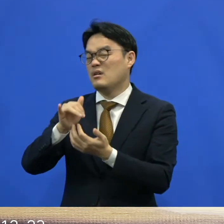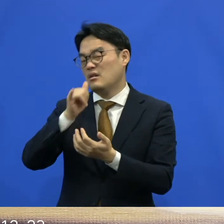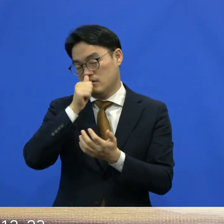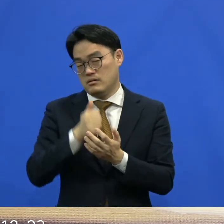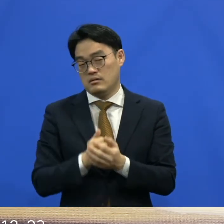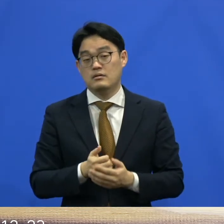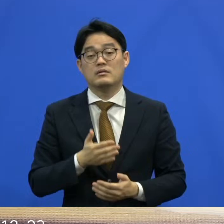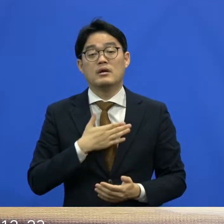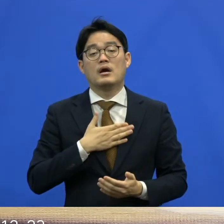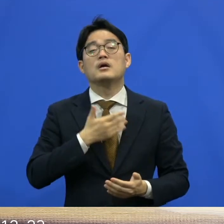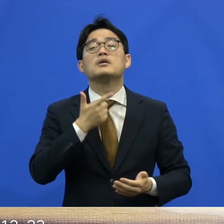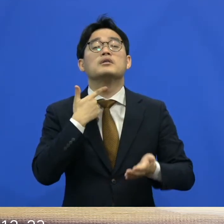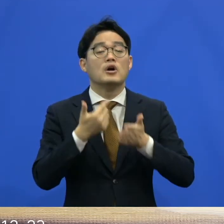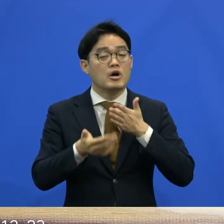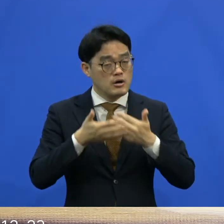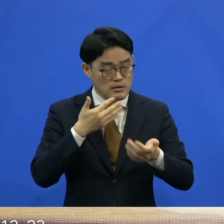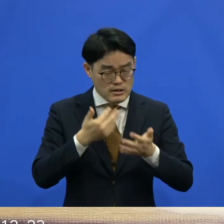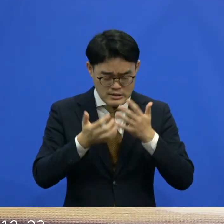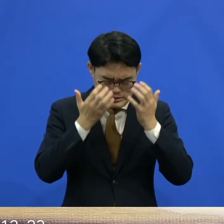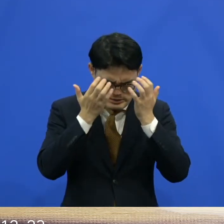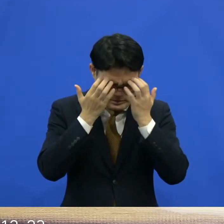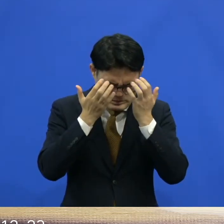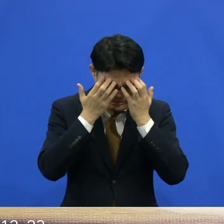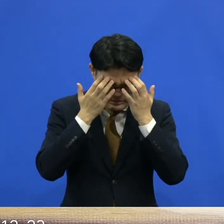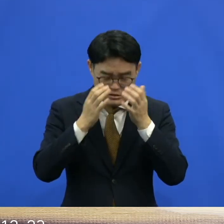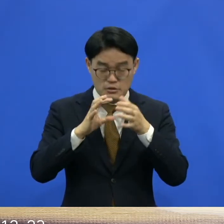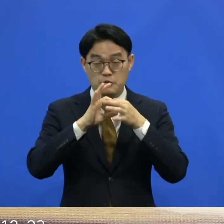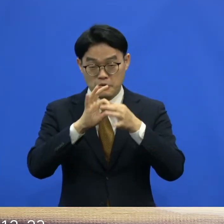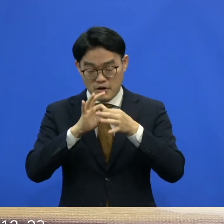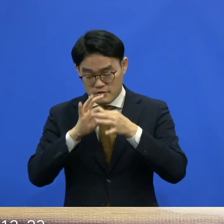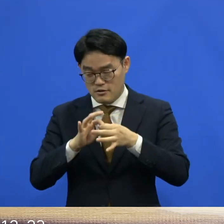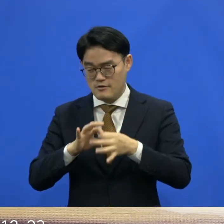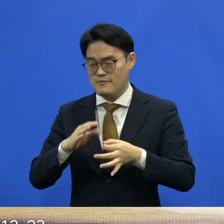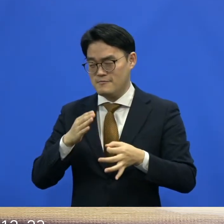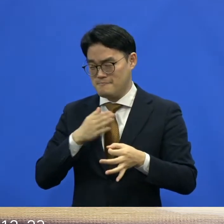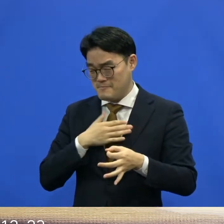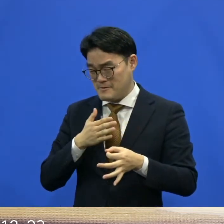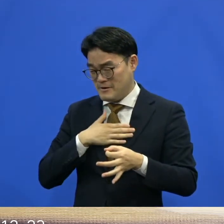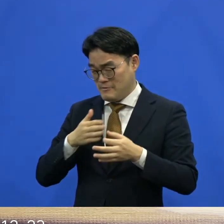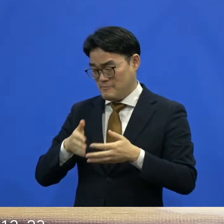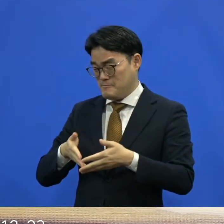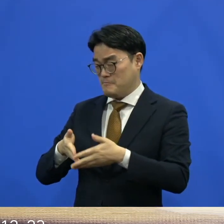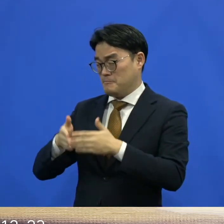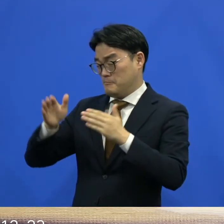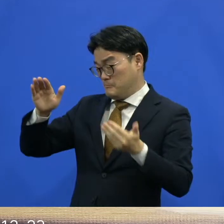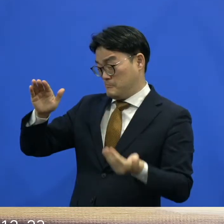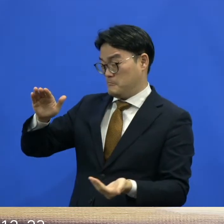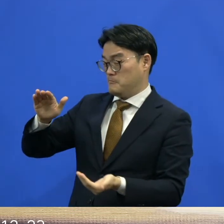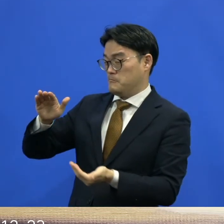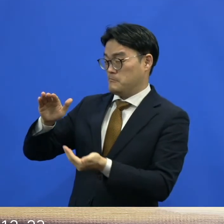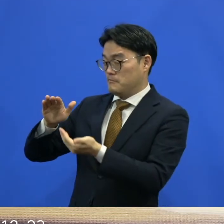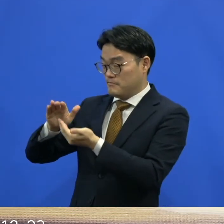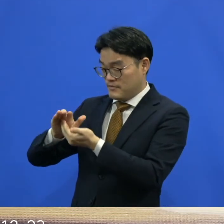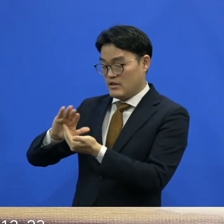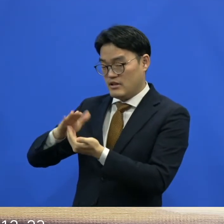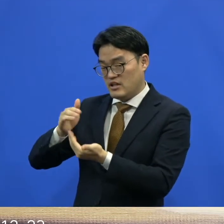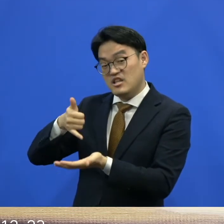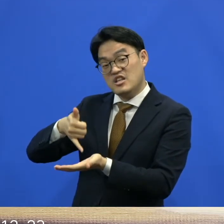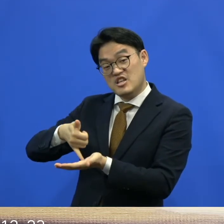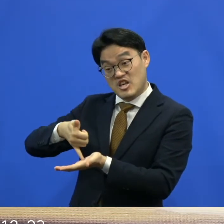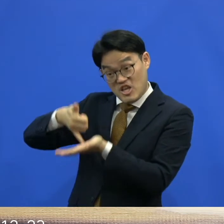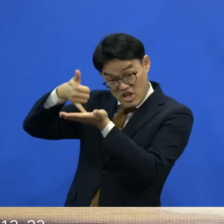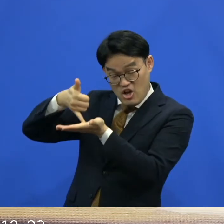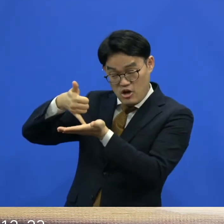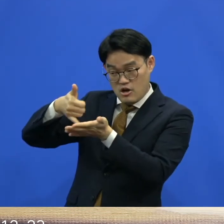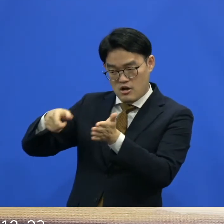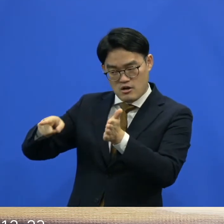내가 겪은 이 고통 속에서 만들어진 이 인격과 신앙을 누가 대신할 수가 있겠습니까? 그건